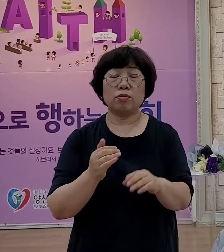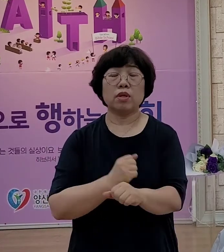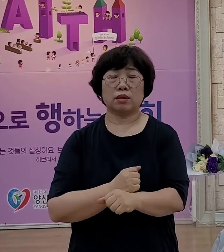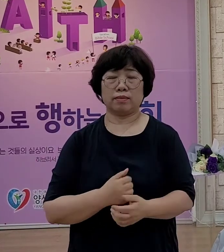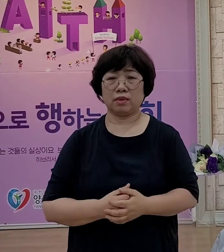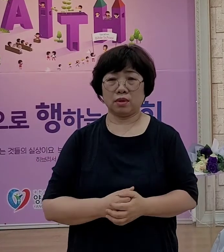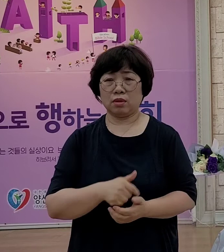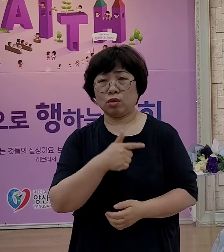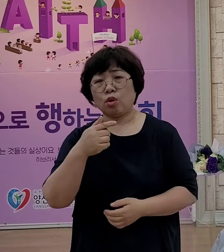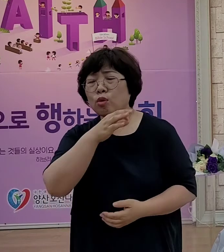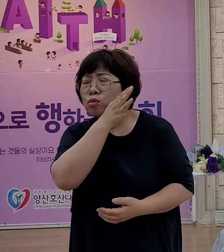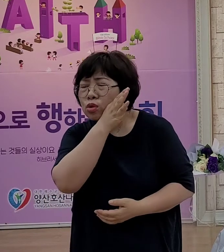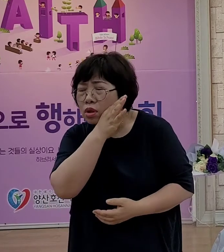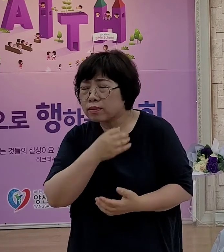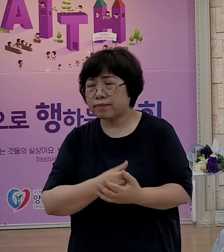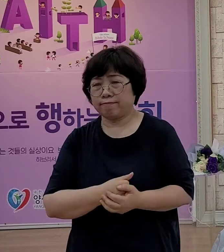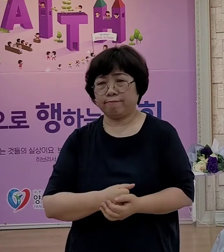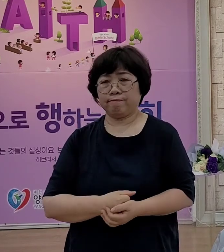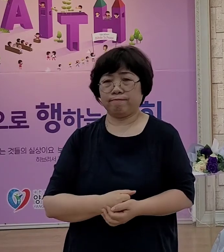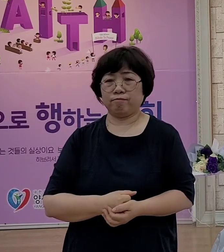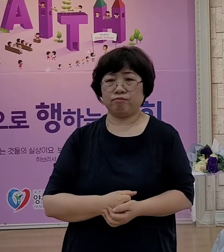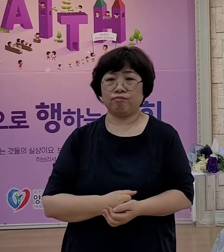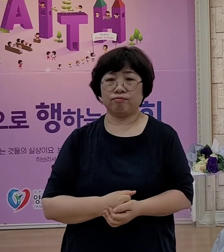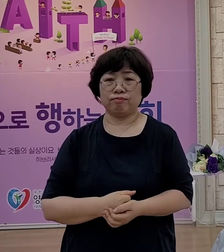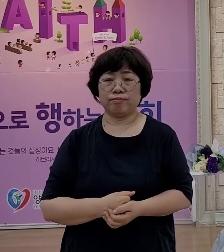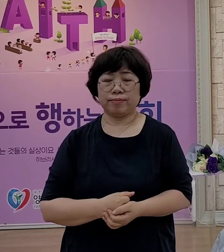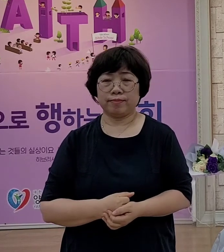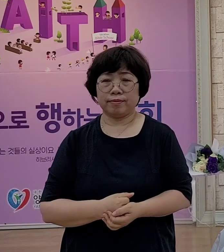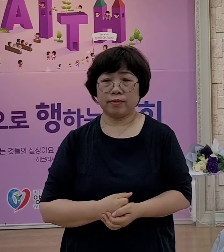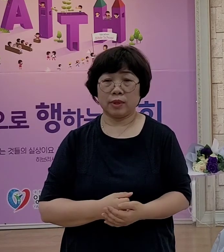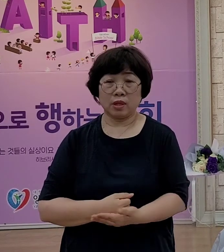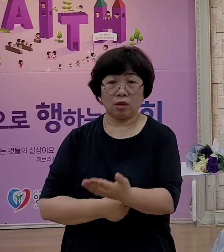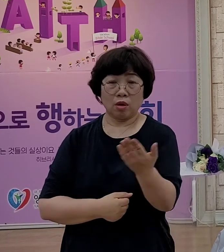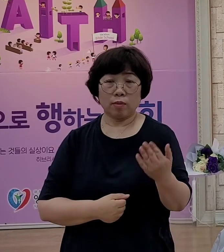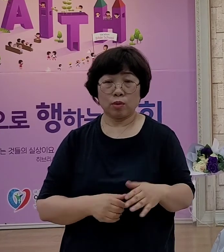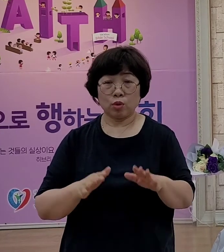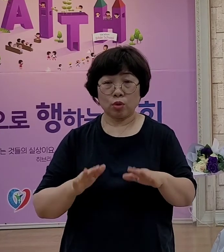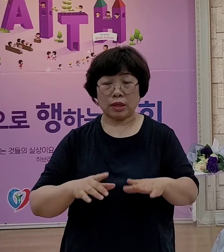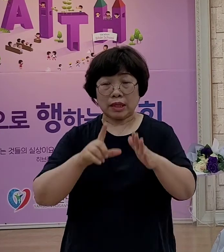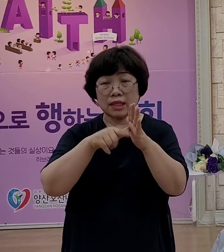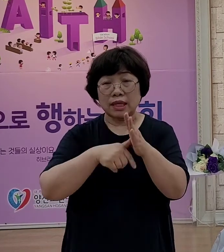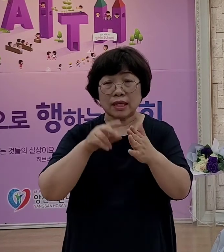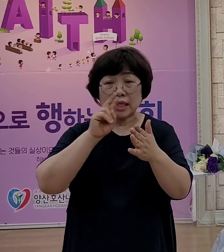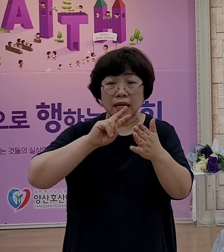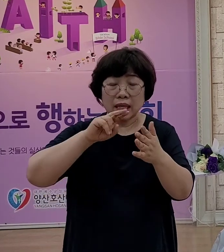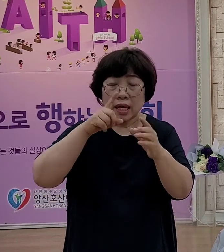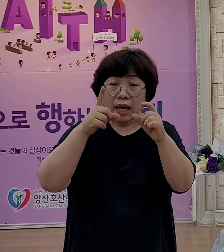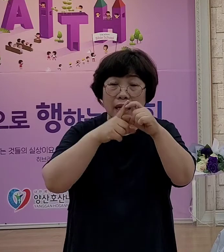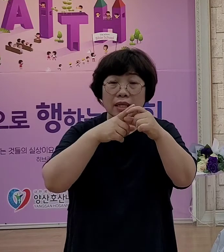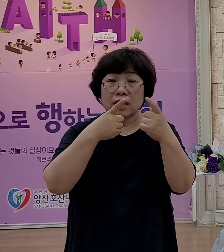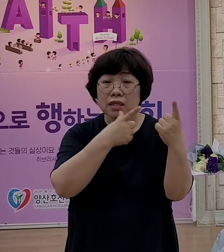얼마나 부끄럽고 난감한지. 여러분, 오늘 이 시간 그 찬양의 가사처럼